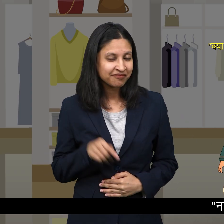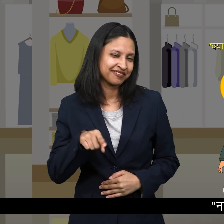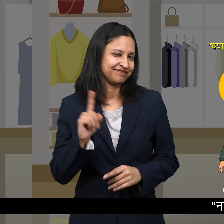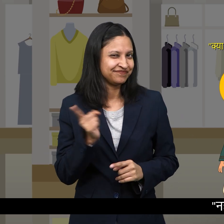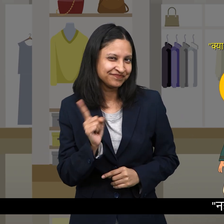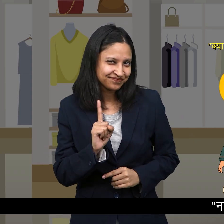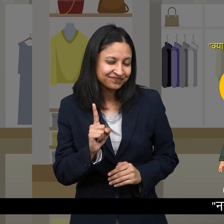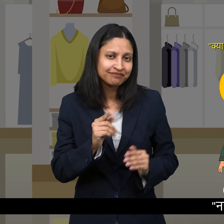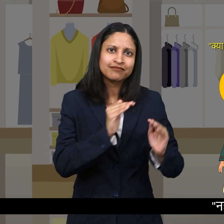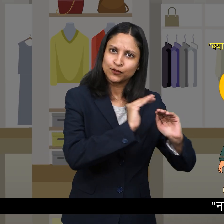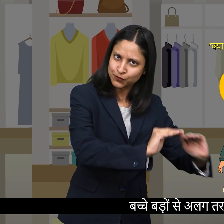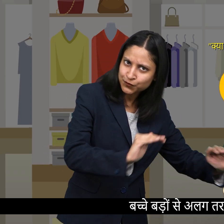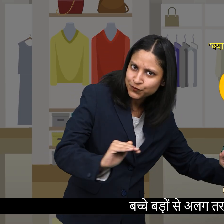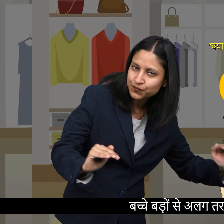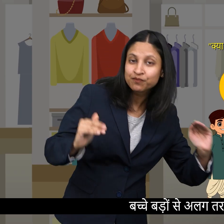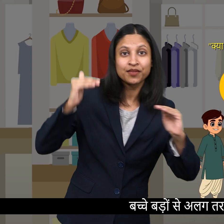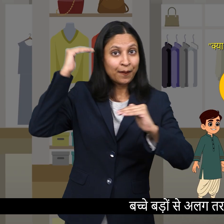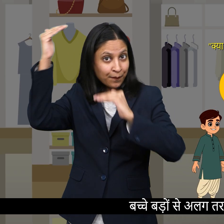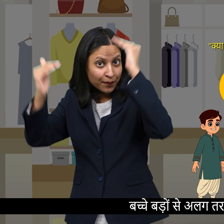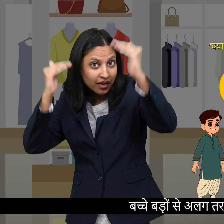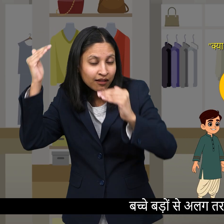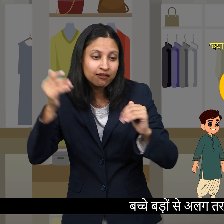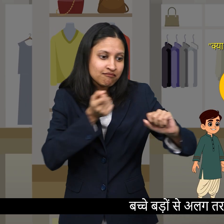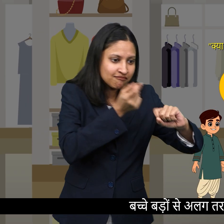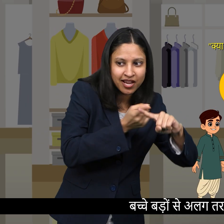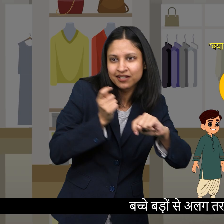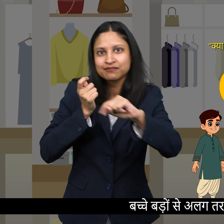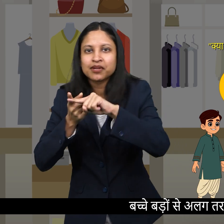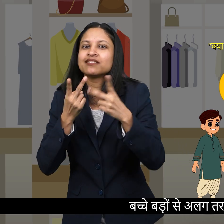नहीं, बच्चे बड़ों से अलग तरह के कपड़े पहनते हैं।